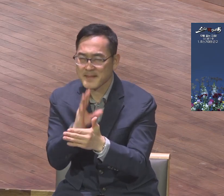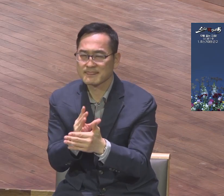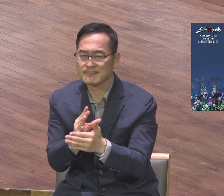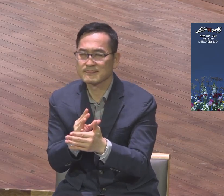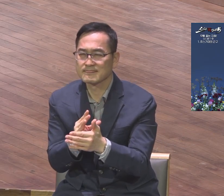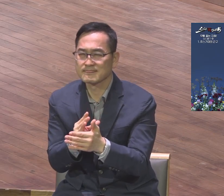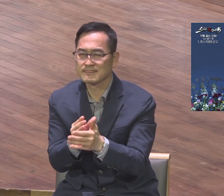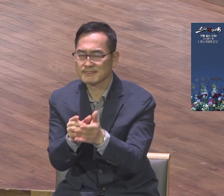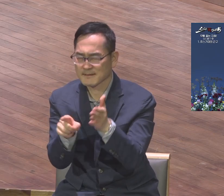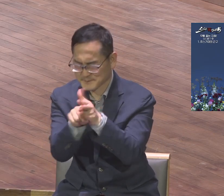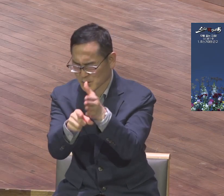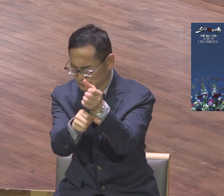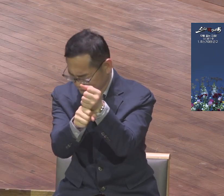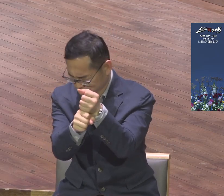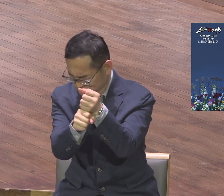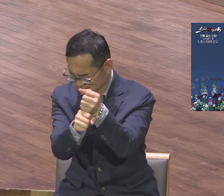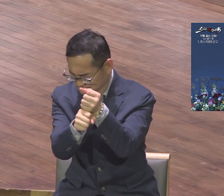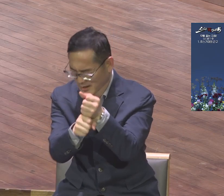해결받겠습니다.